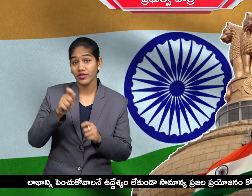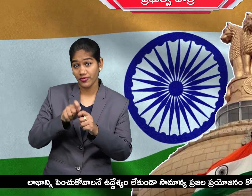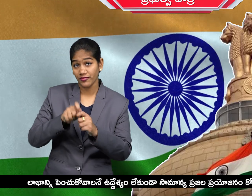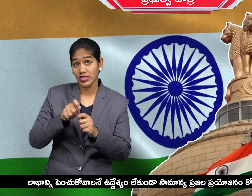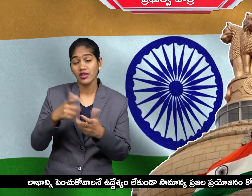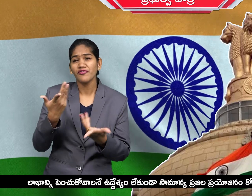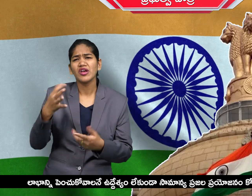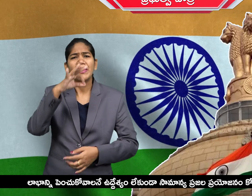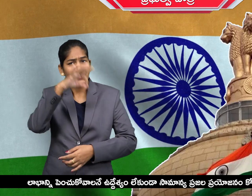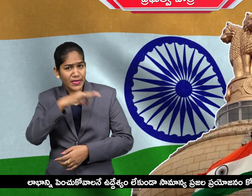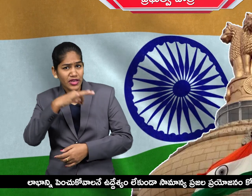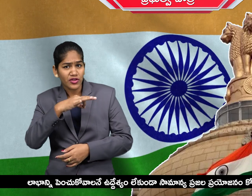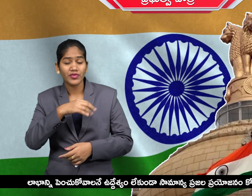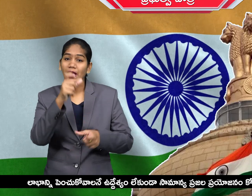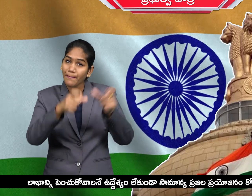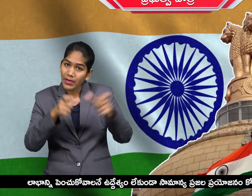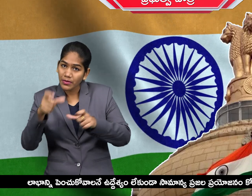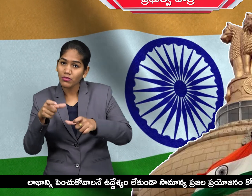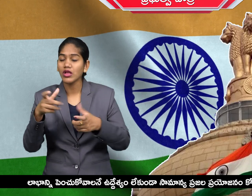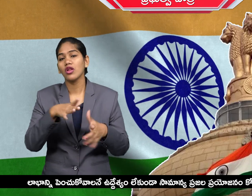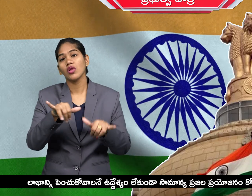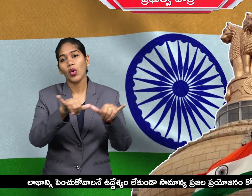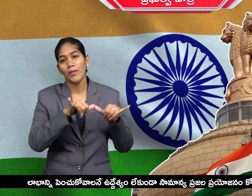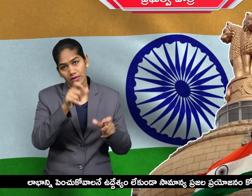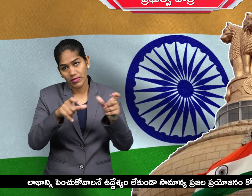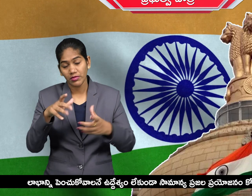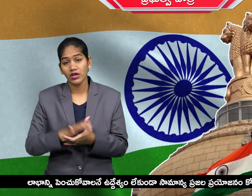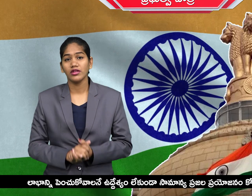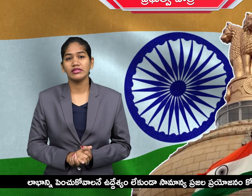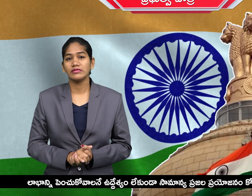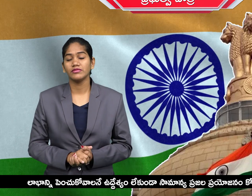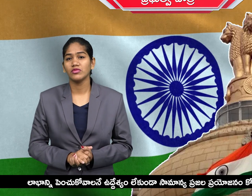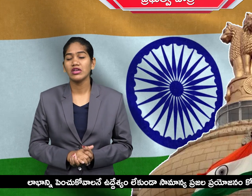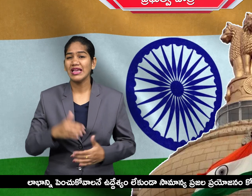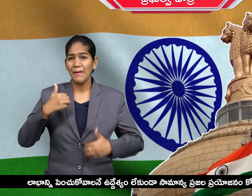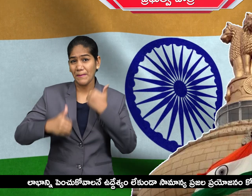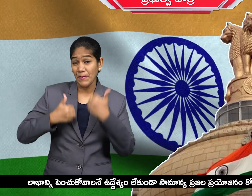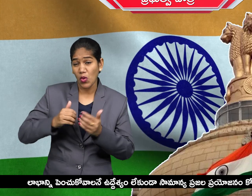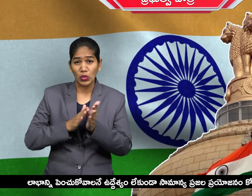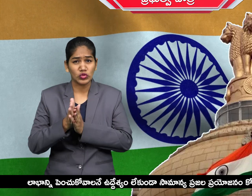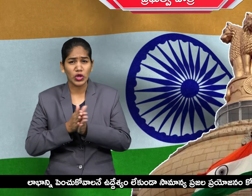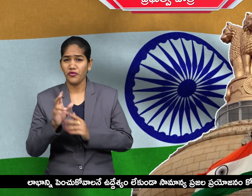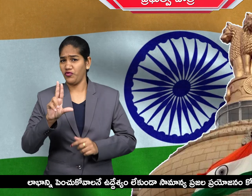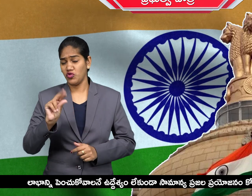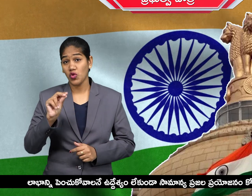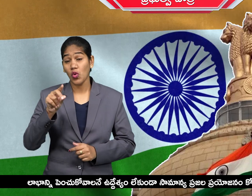లాభాన్ని పెంచుకోవాలనే ఉద్దేశ్యం లేకుండా సామాన్య ప్రజల ప్రయోజనం కోసం ఇది పనిచేస్తుంది.